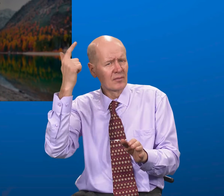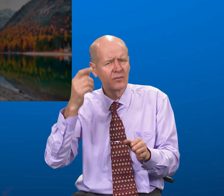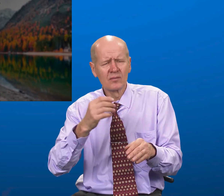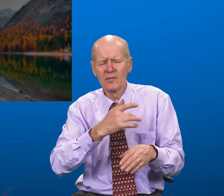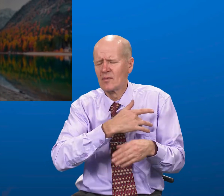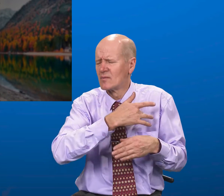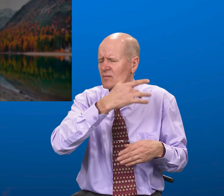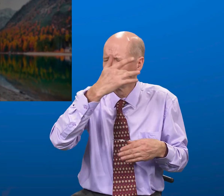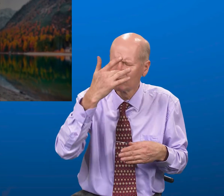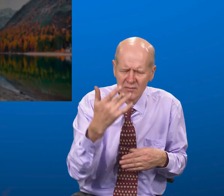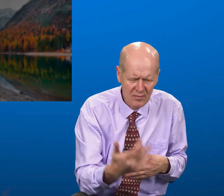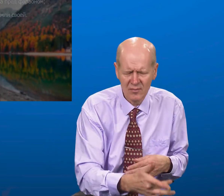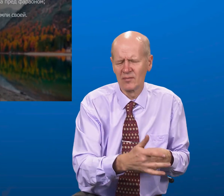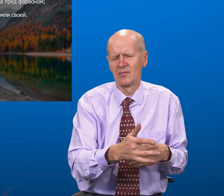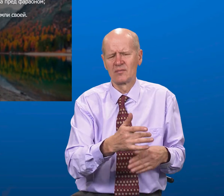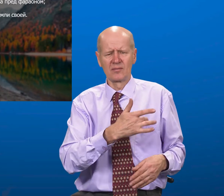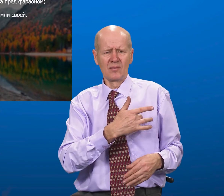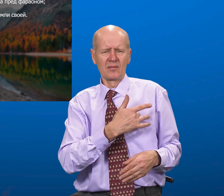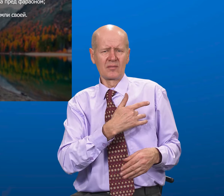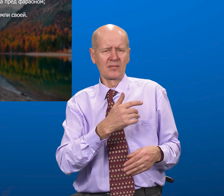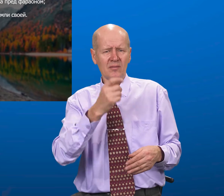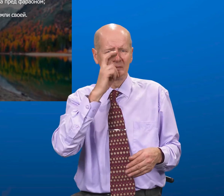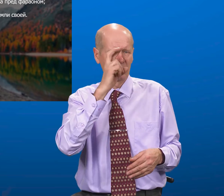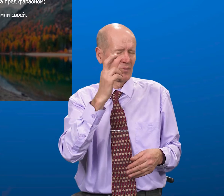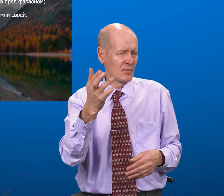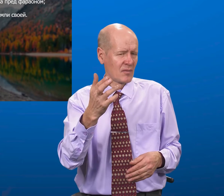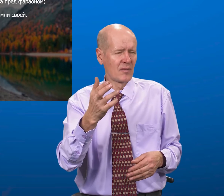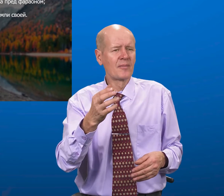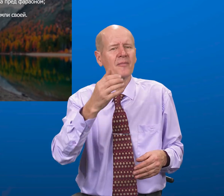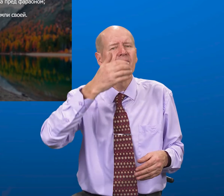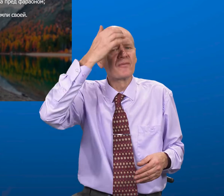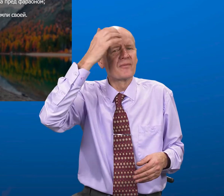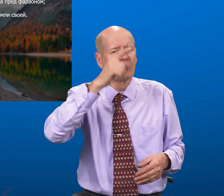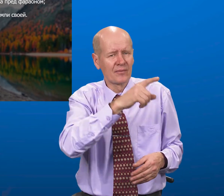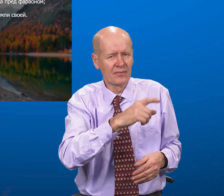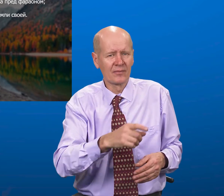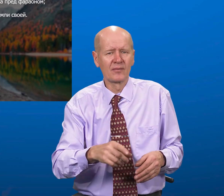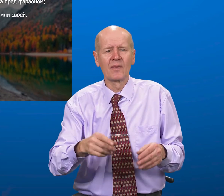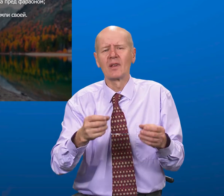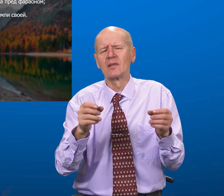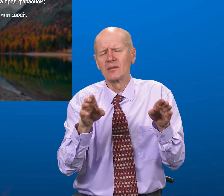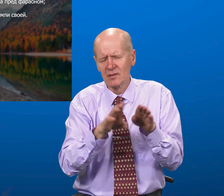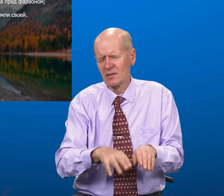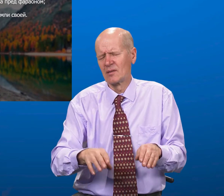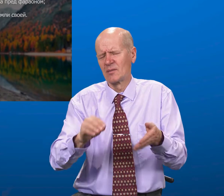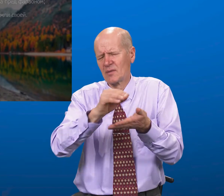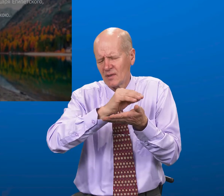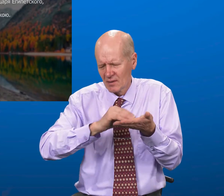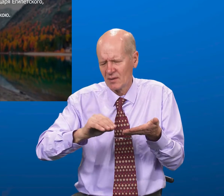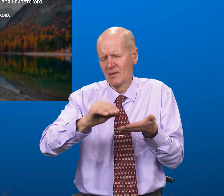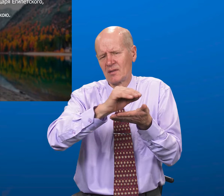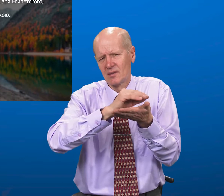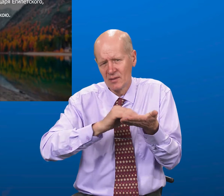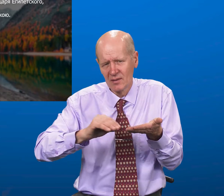не захотел отпустить их». В 11 главе, в 10 стихе: «Но Господь ожесточил сердце фараона».